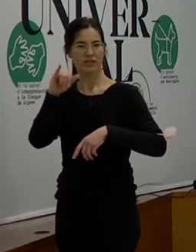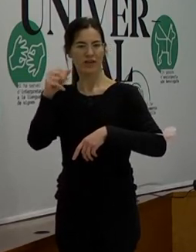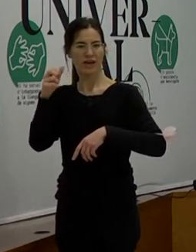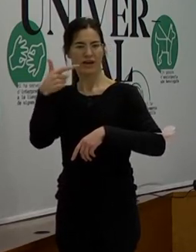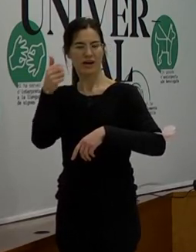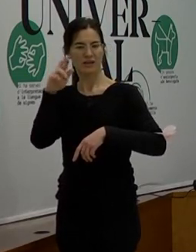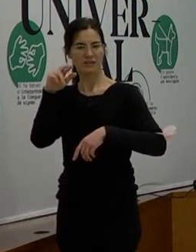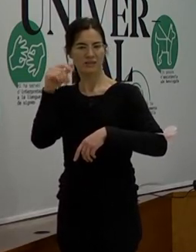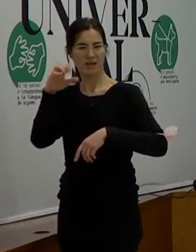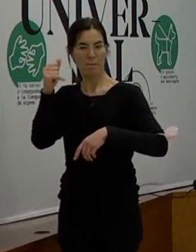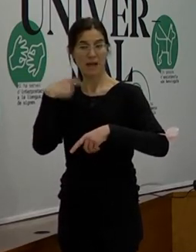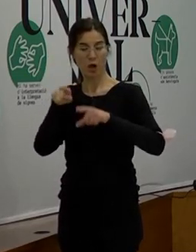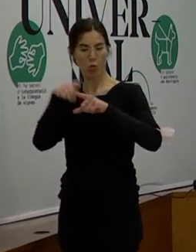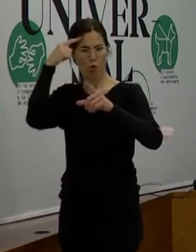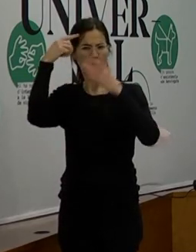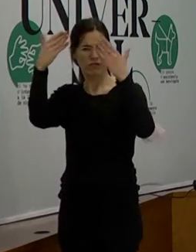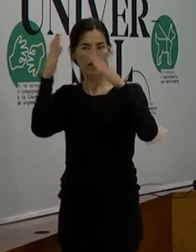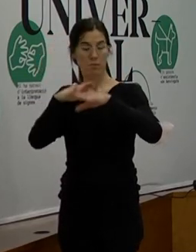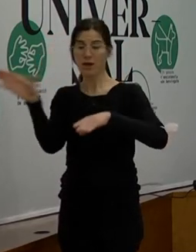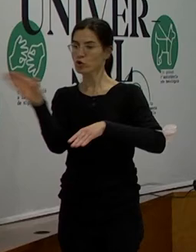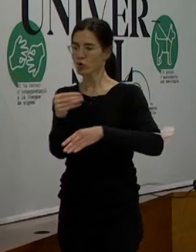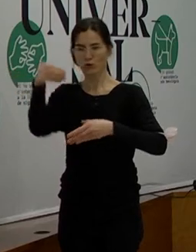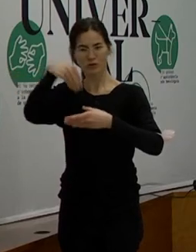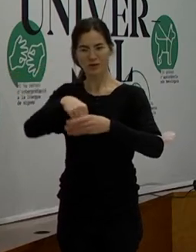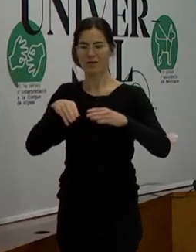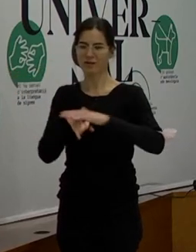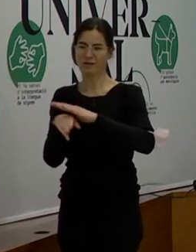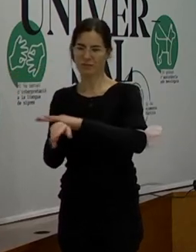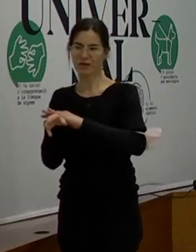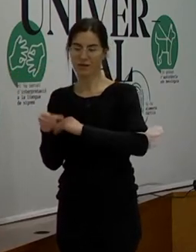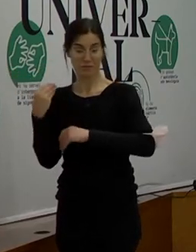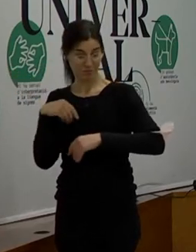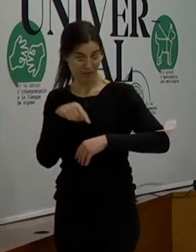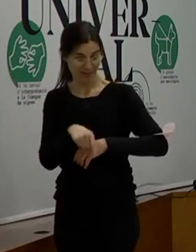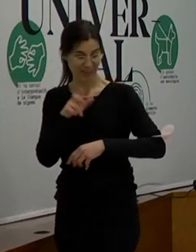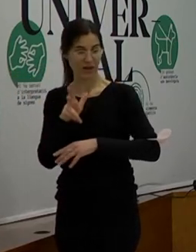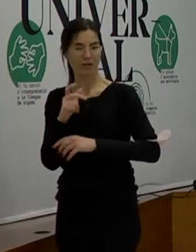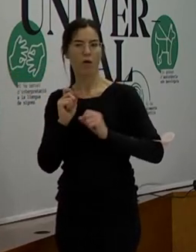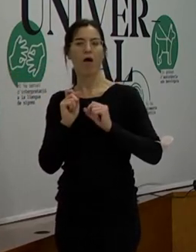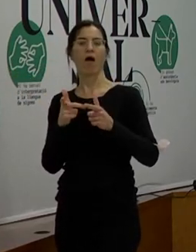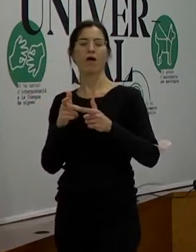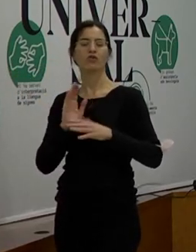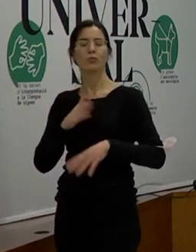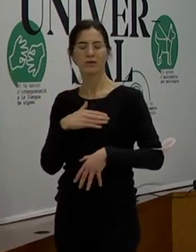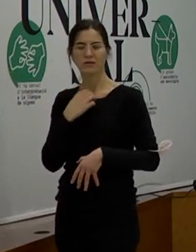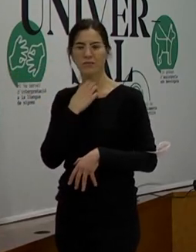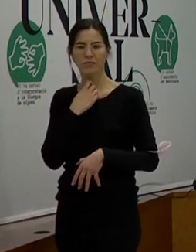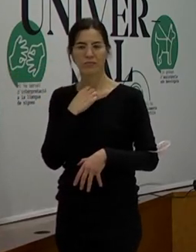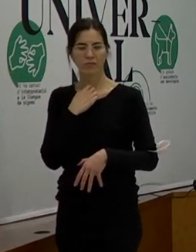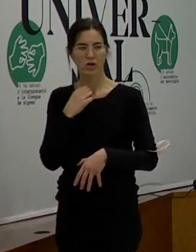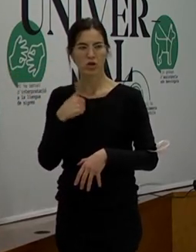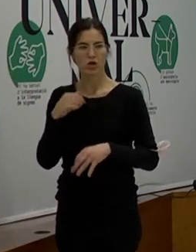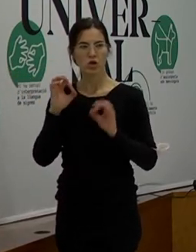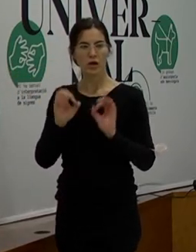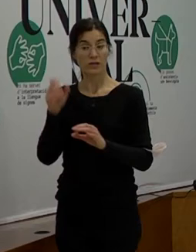és un referent per tots amb el món de l'accessibilitat. Vale. Jo sóc professor